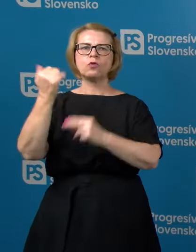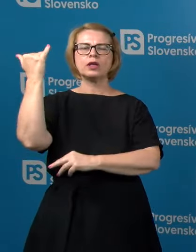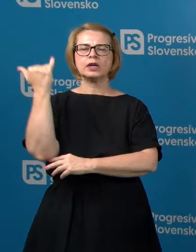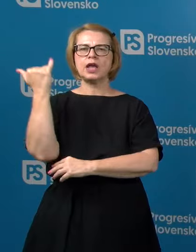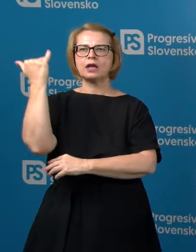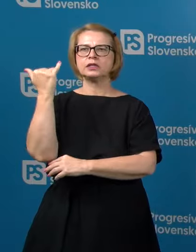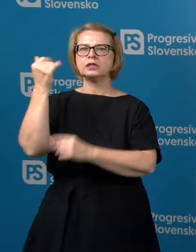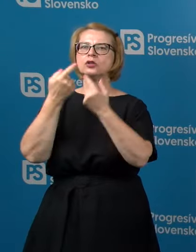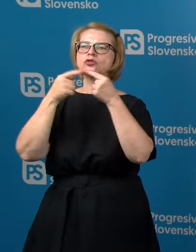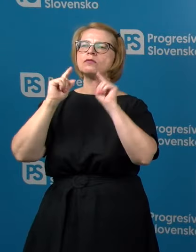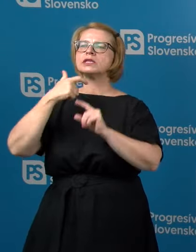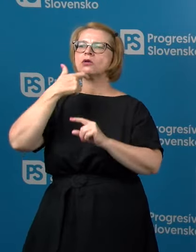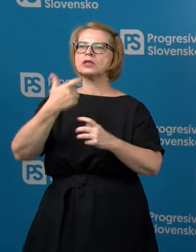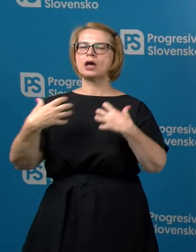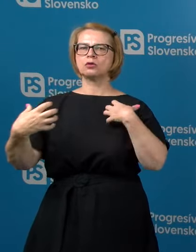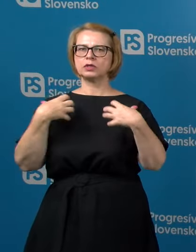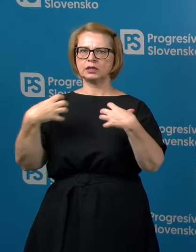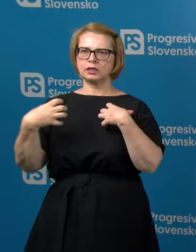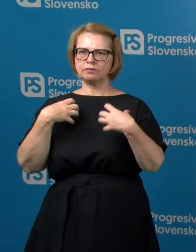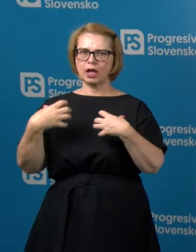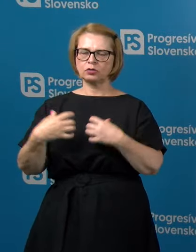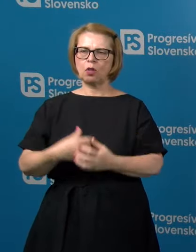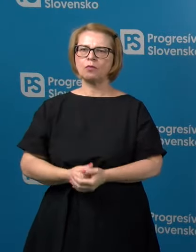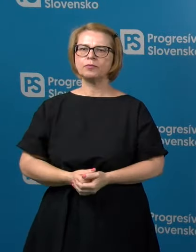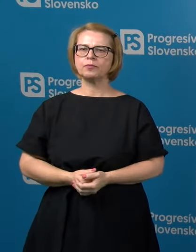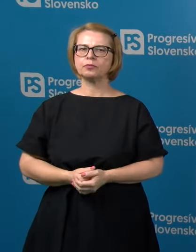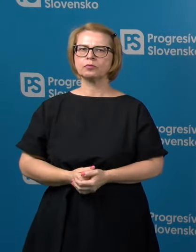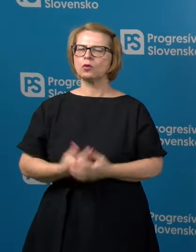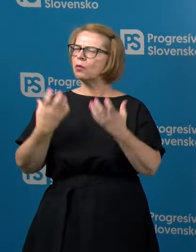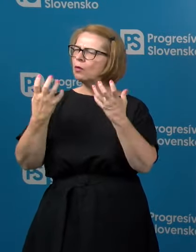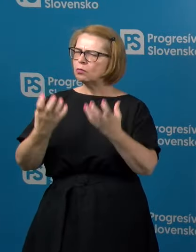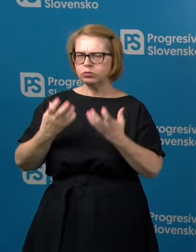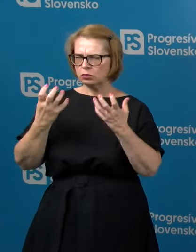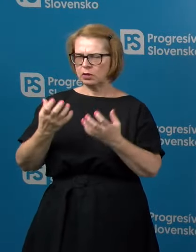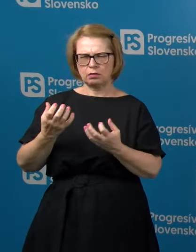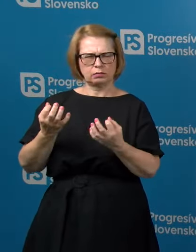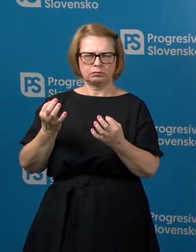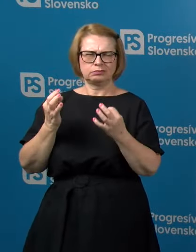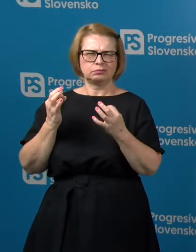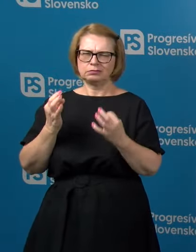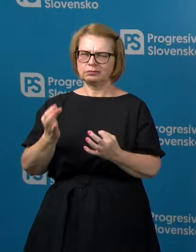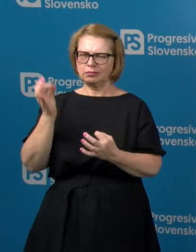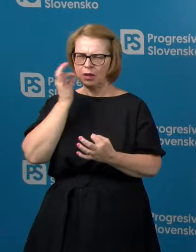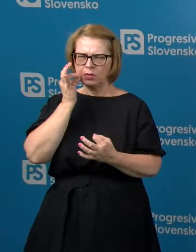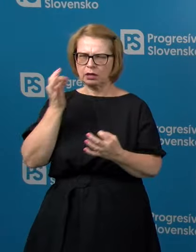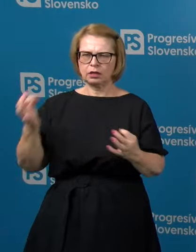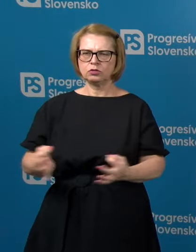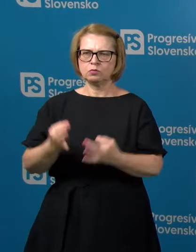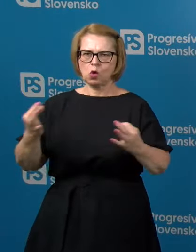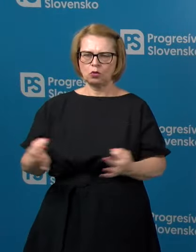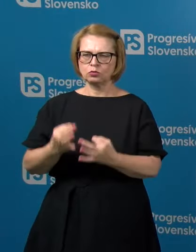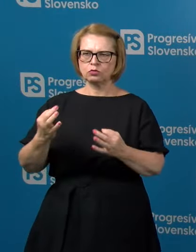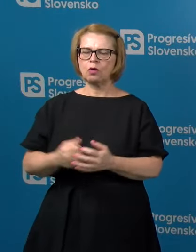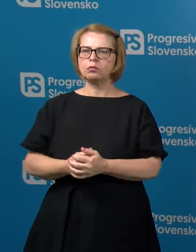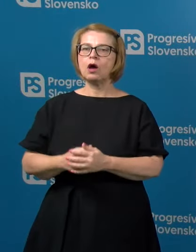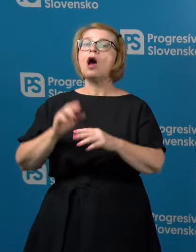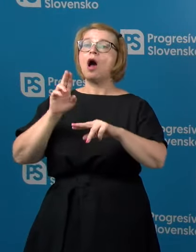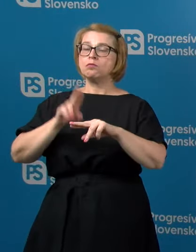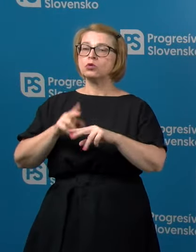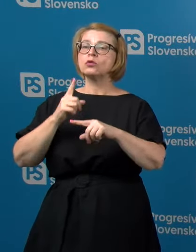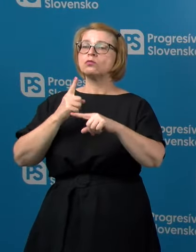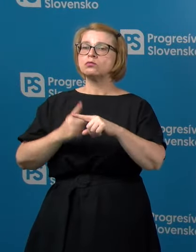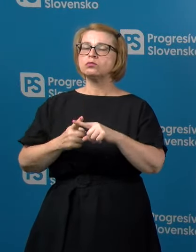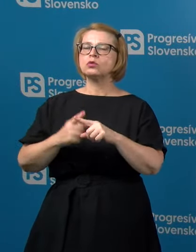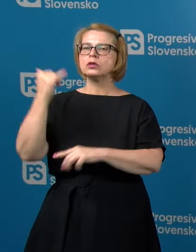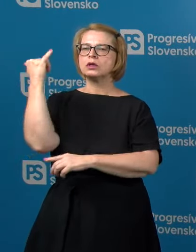riaditeľa Slovenského národného divadla dosť brutálnym a nevkusným spôsobom a potom aj riaditeľku Slovenskej